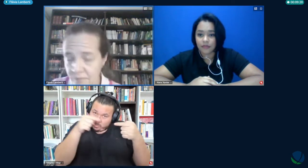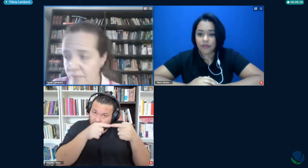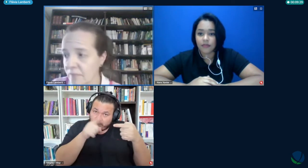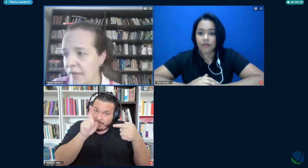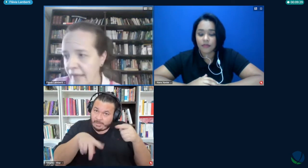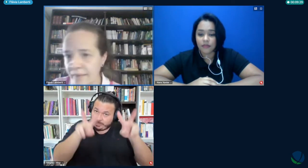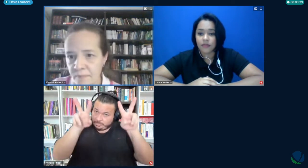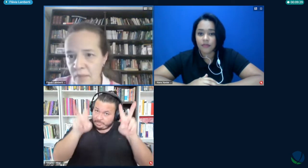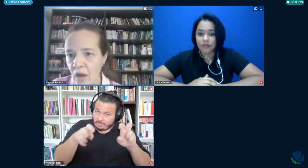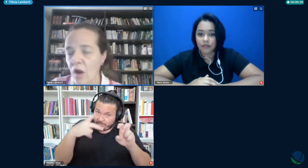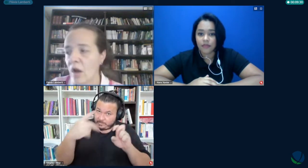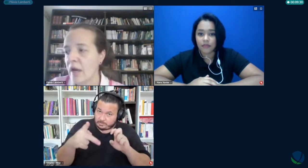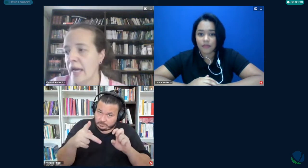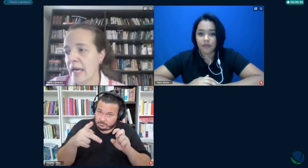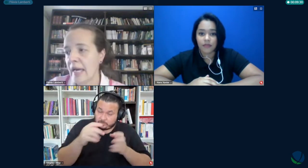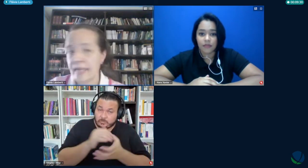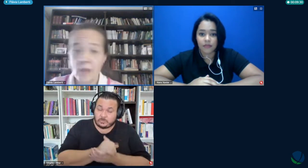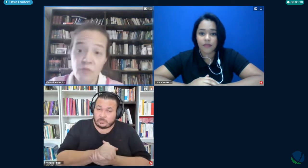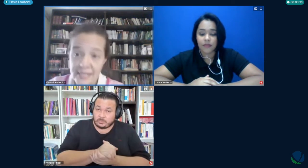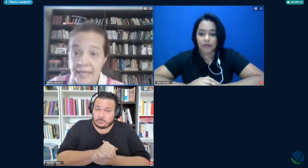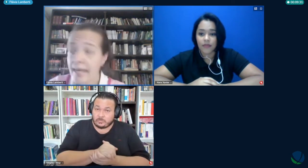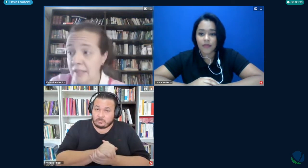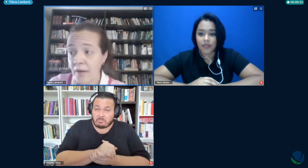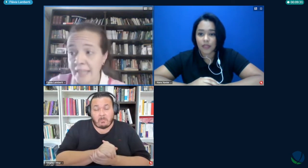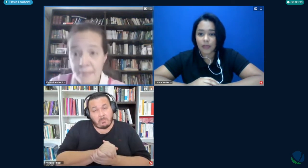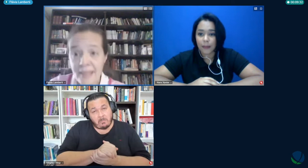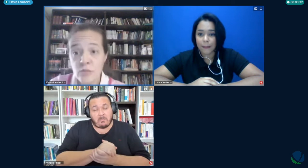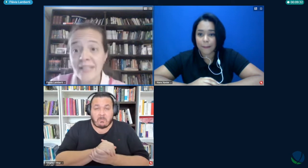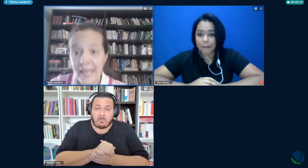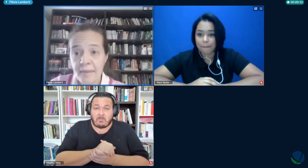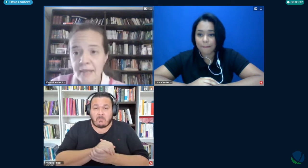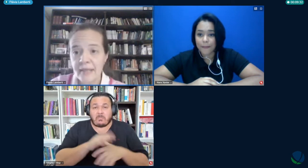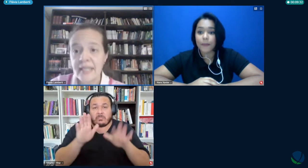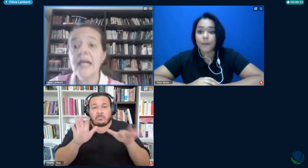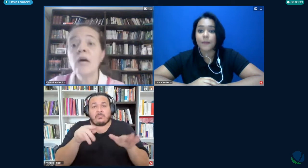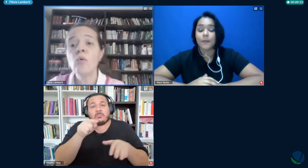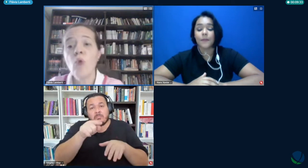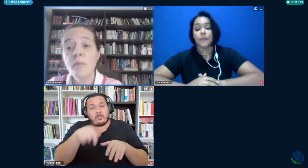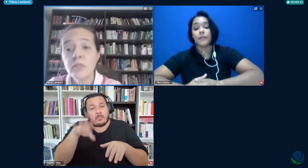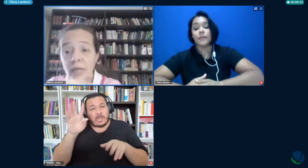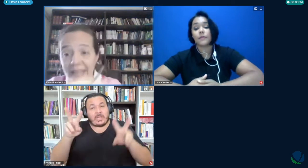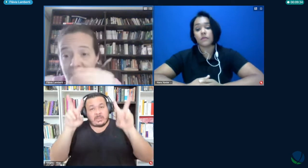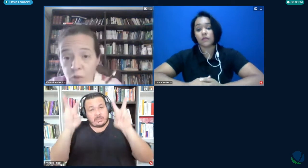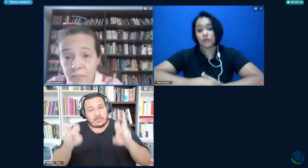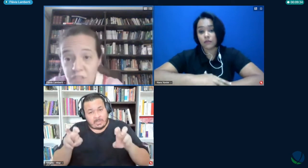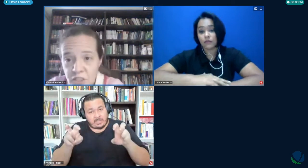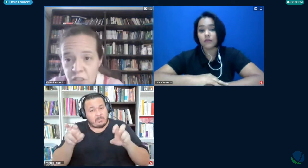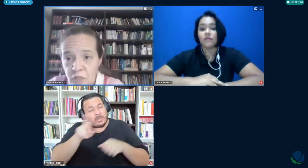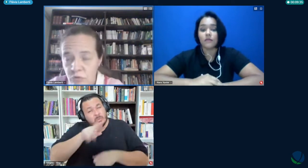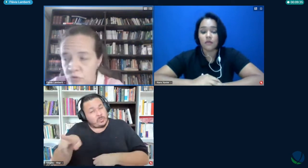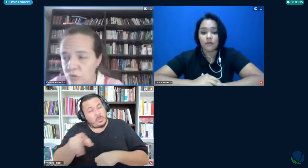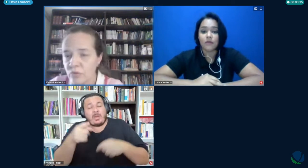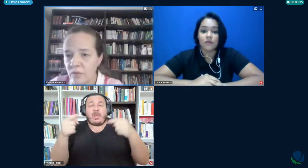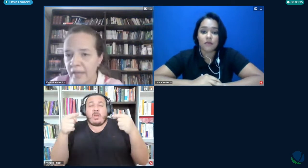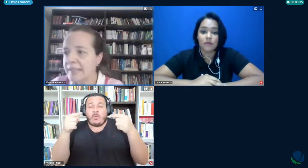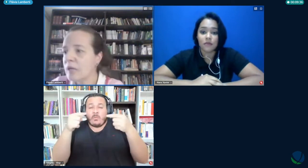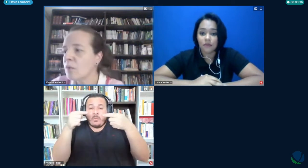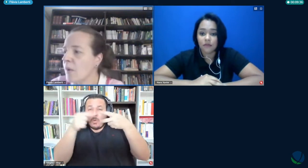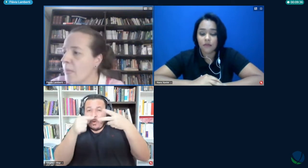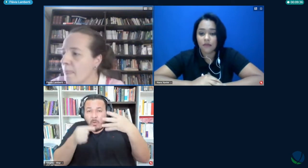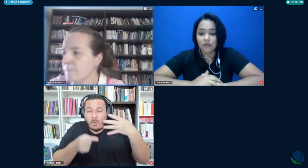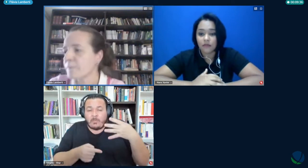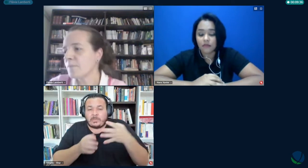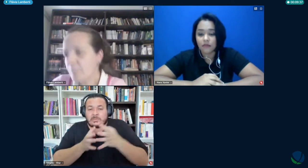tema, né? Talvez ele, então, aqui é mais o tema e não aqueles objetivos, né?